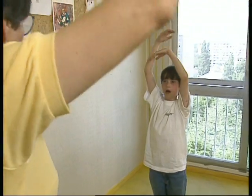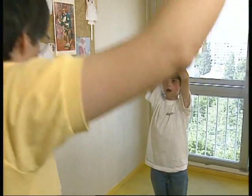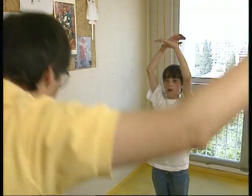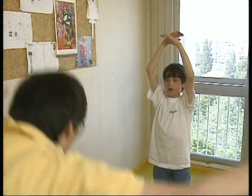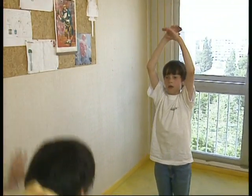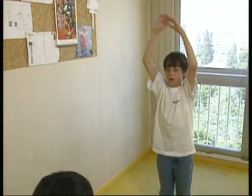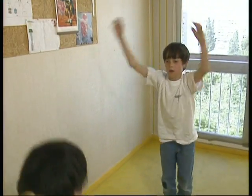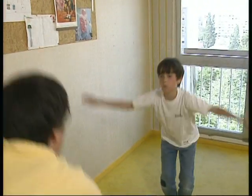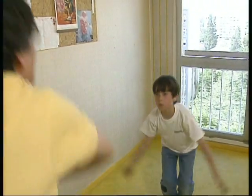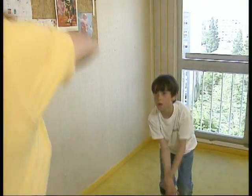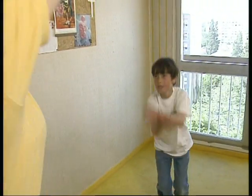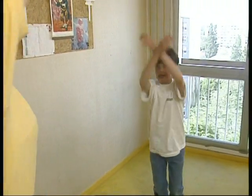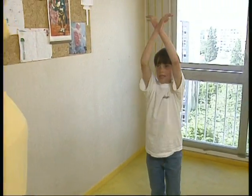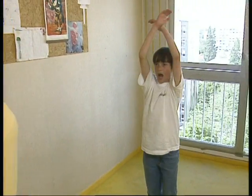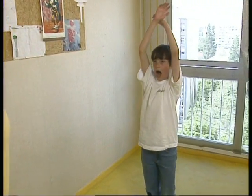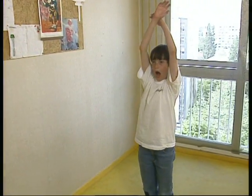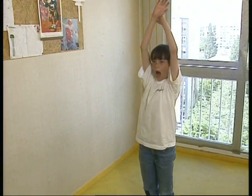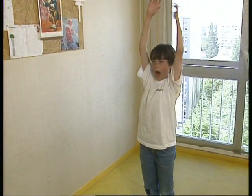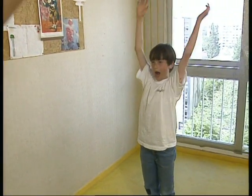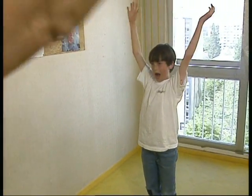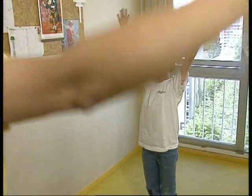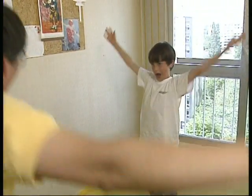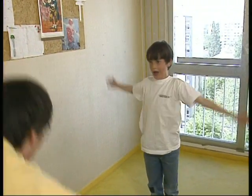Alors je fais un grand mouvement, hein. La,